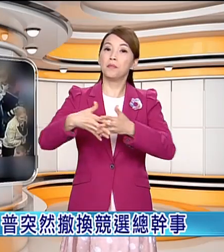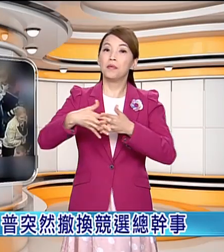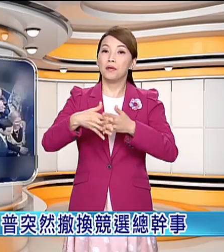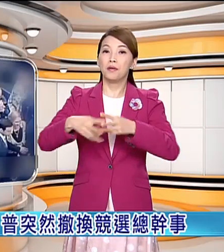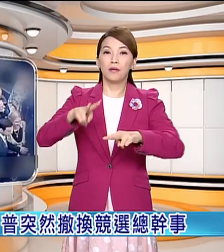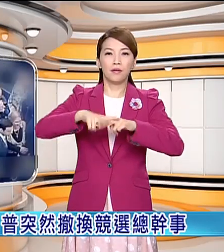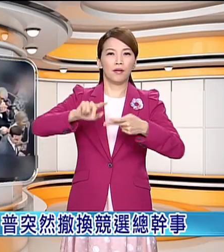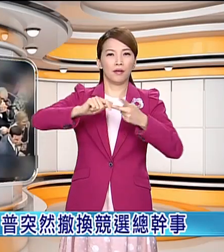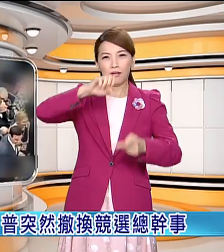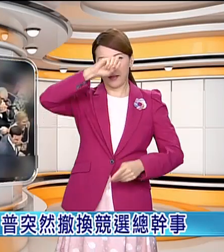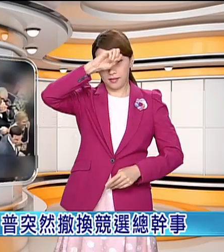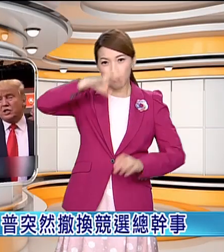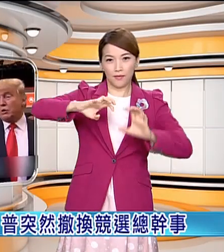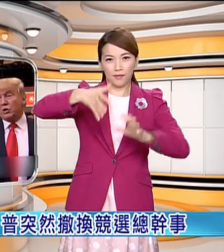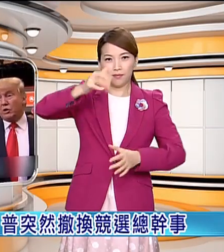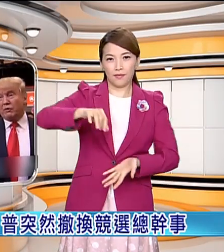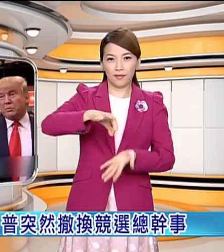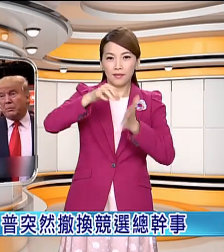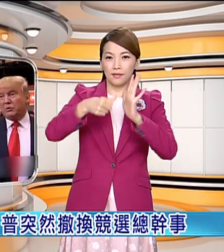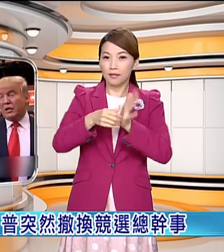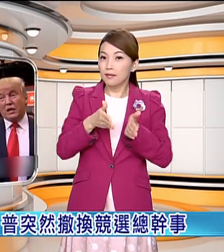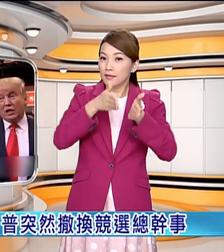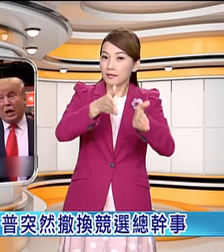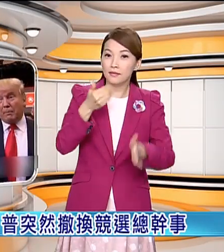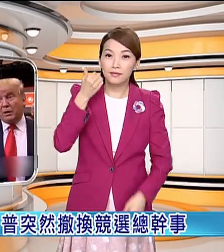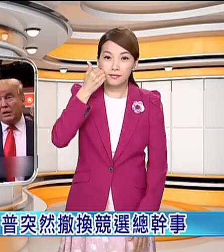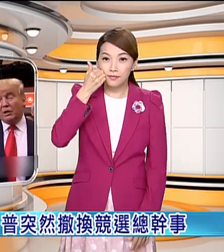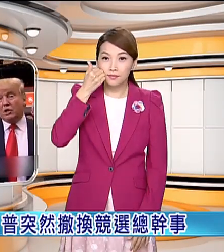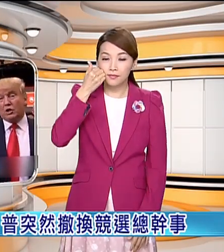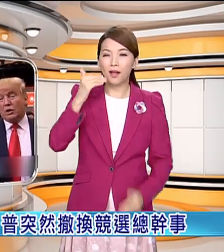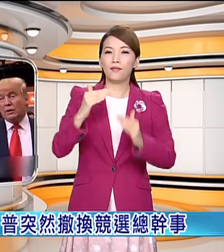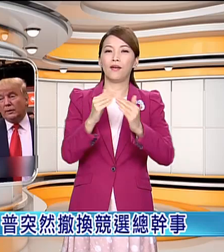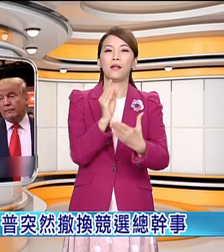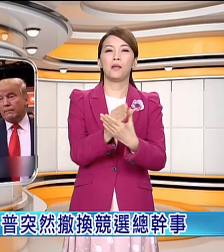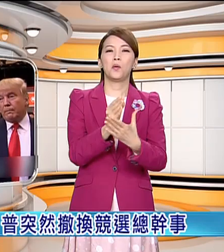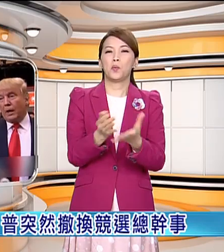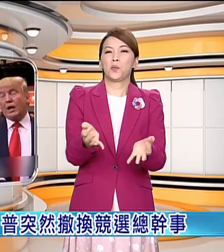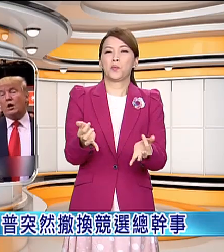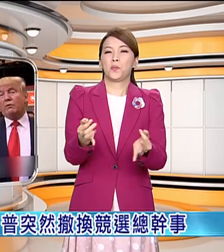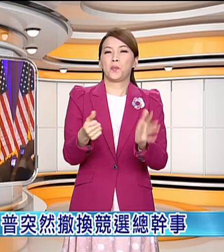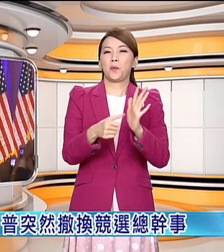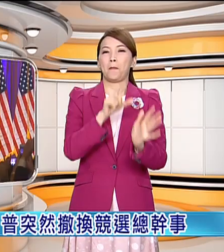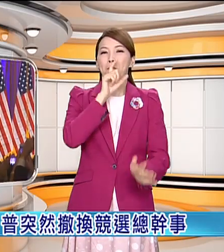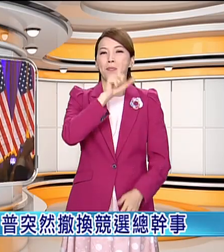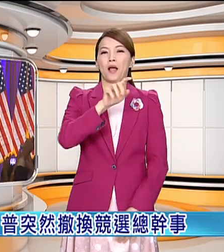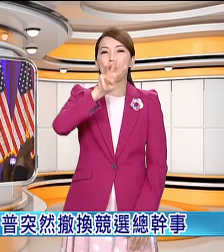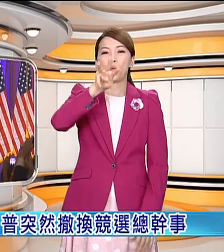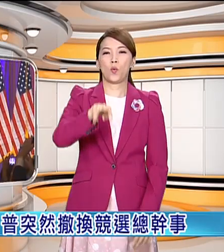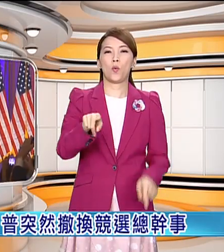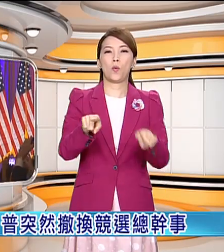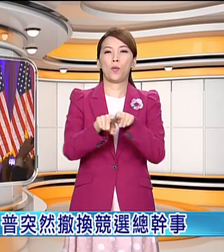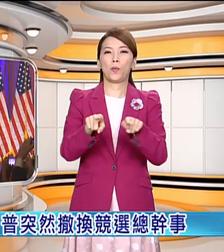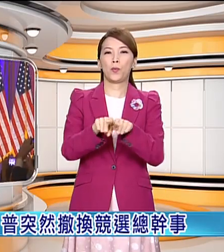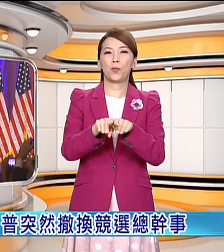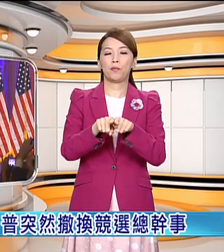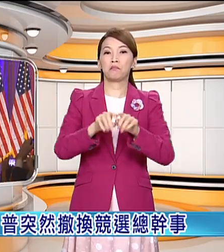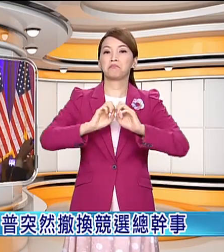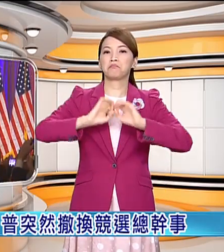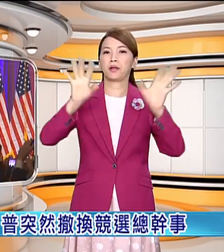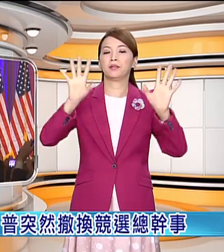笃定可以获得共和党提名，成为总统候选人的房产大亨川普，宣布开